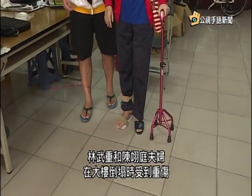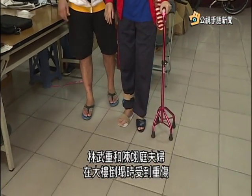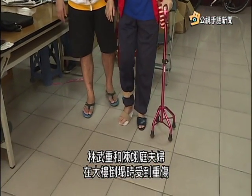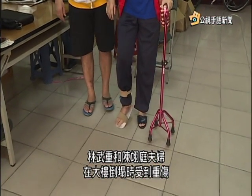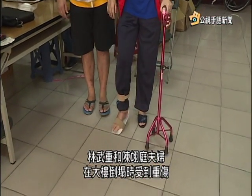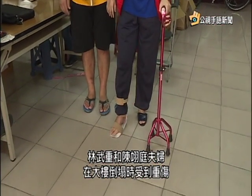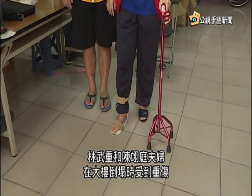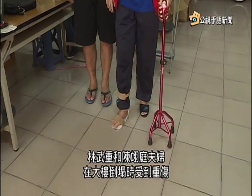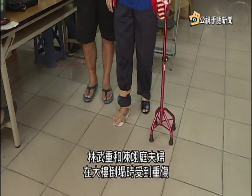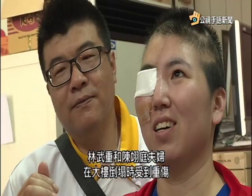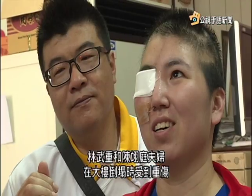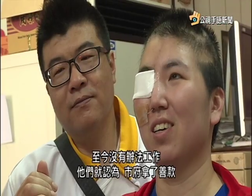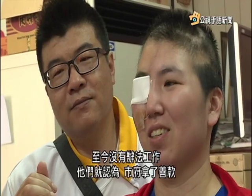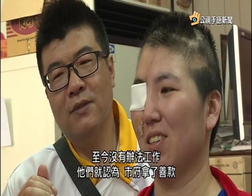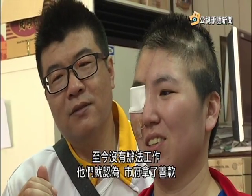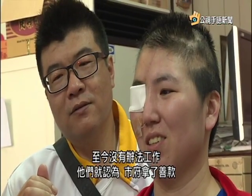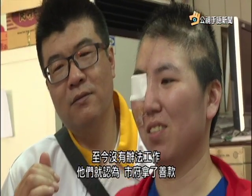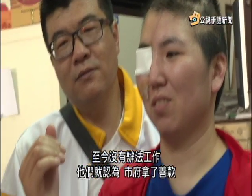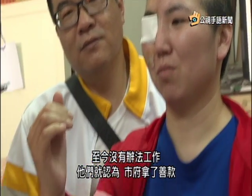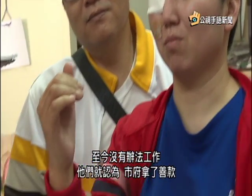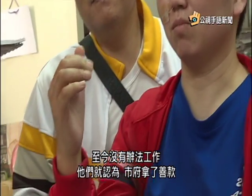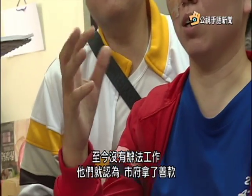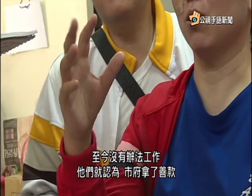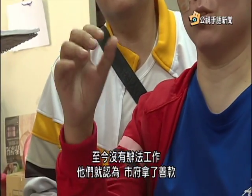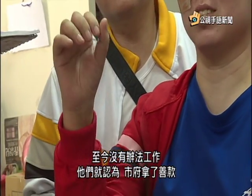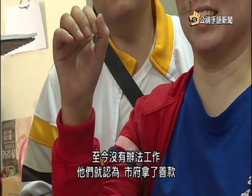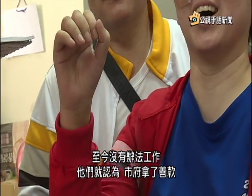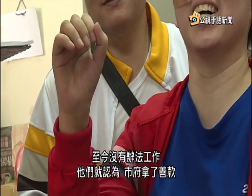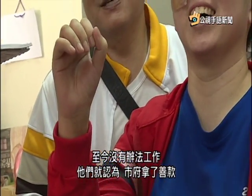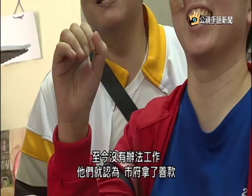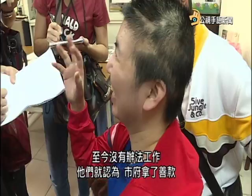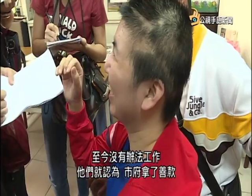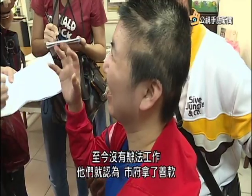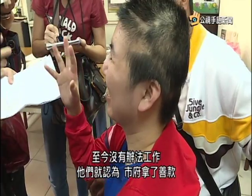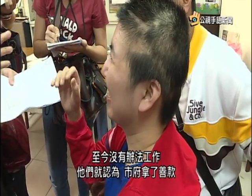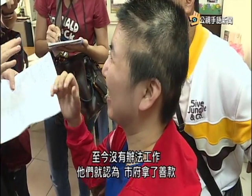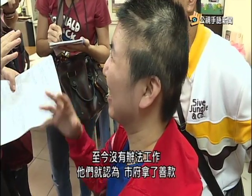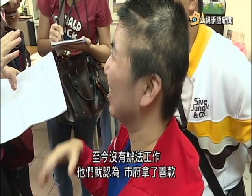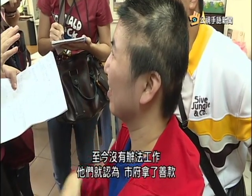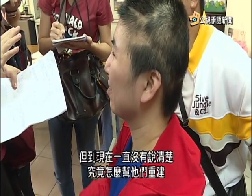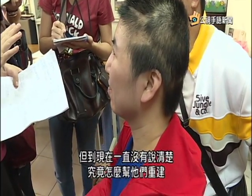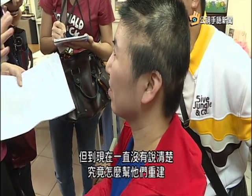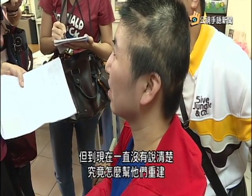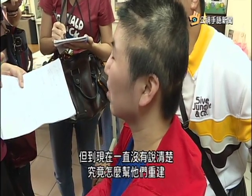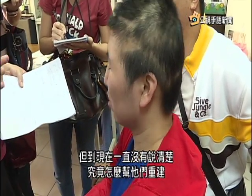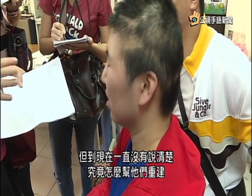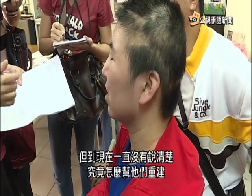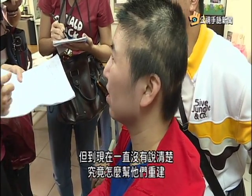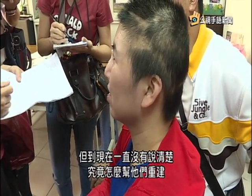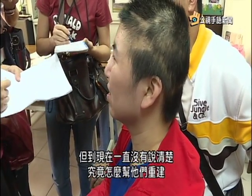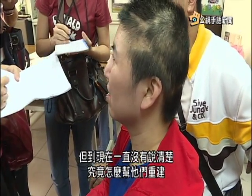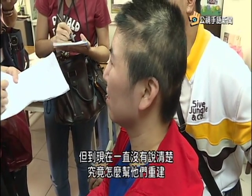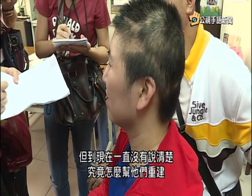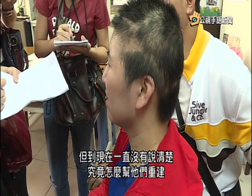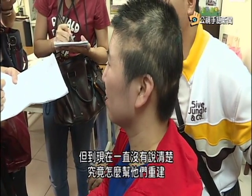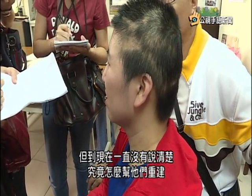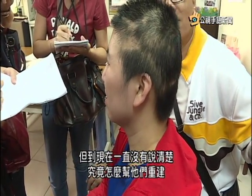受到重伤，至今没有办法工作。他们就认为市府拿了善款，但到现在一直没有说清楚究竟怎么帮他们重